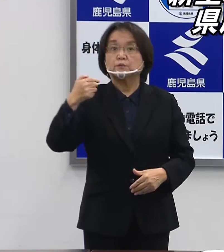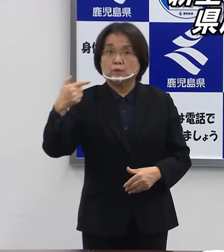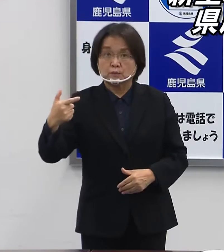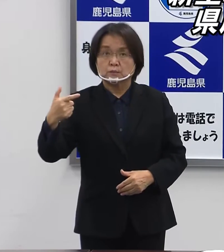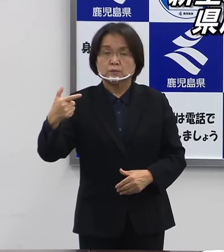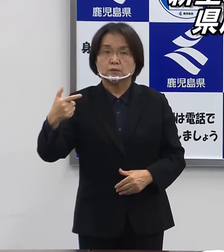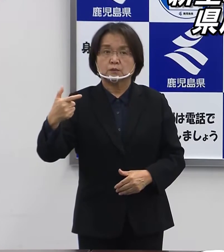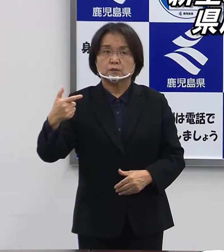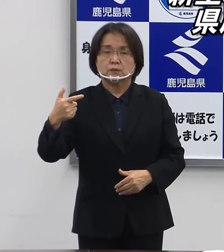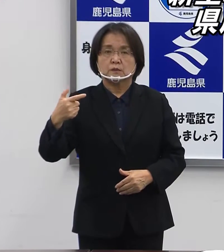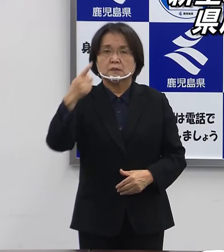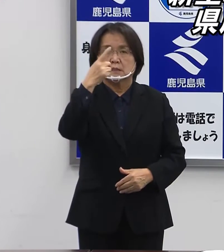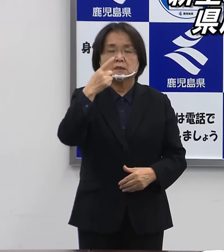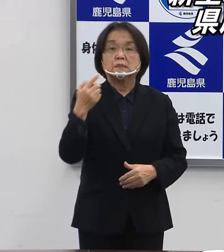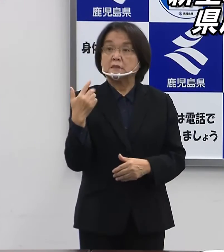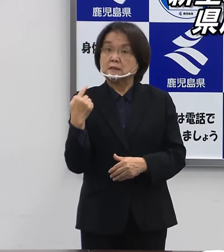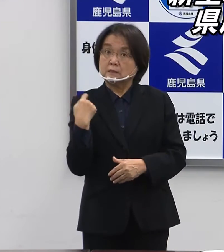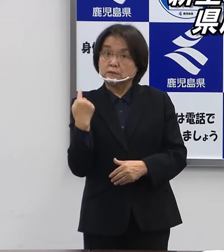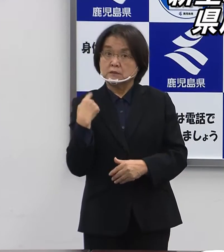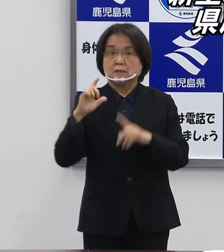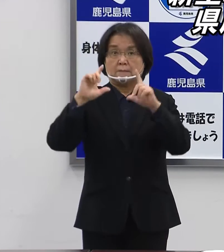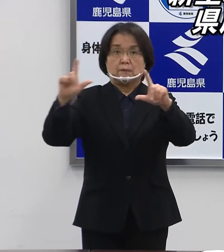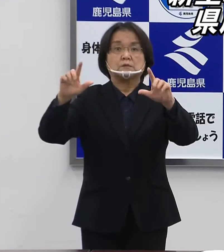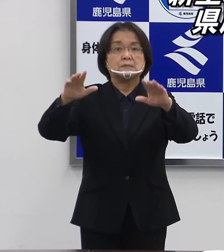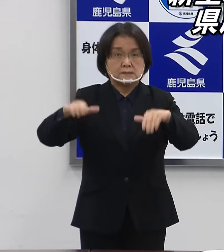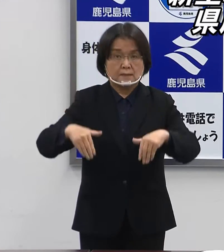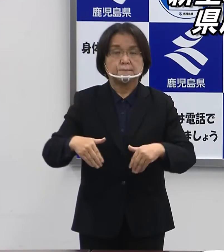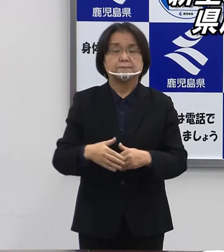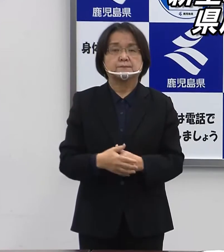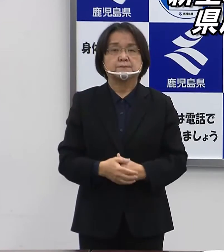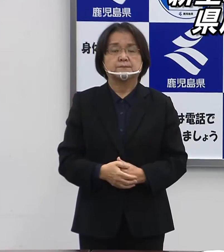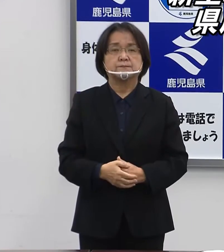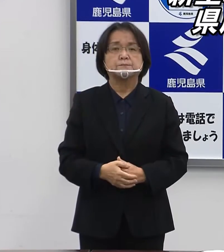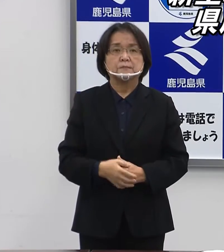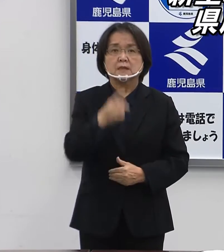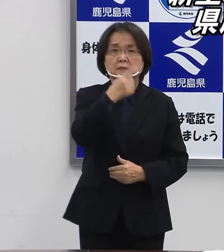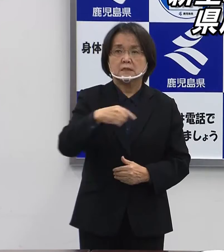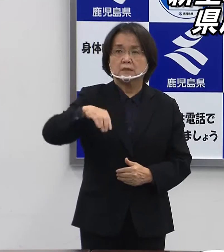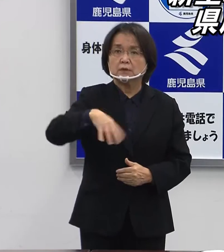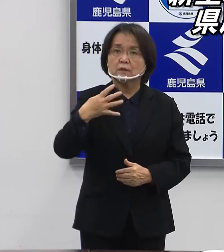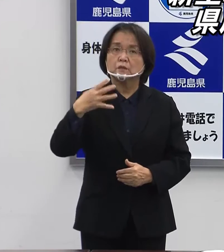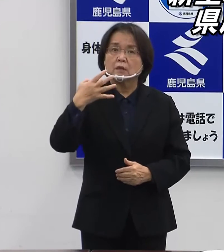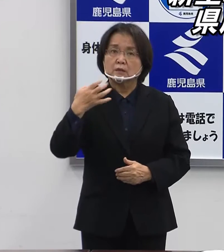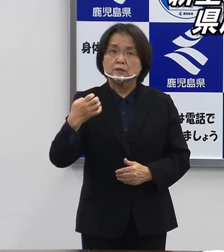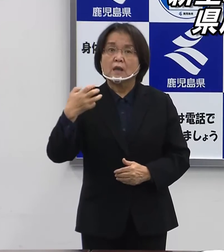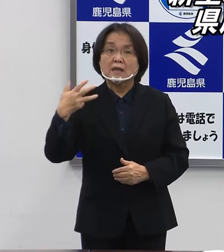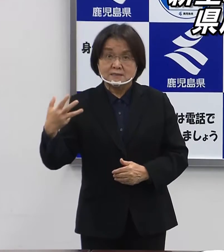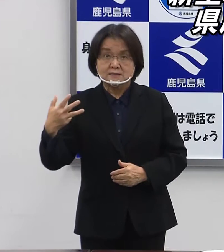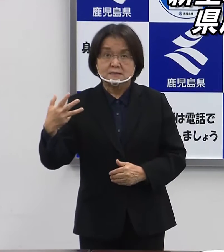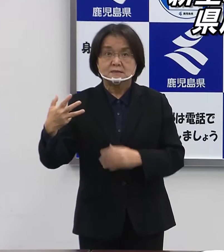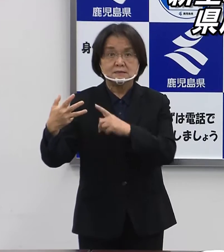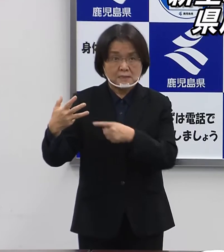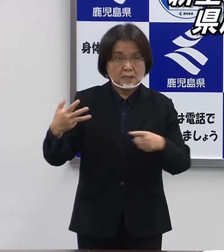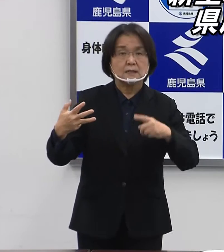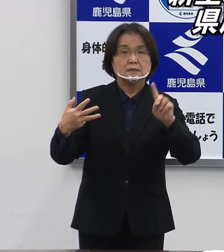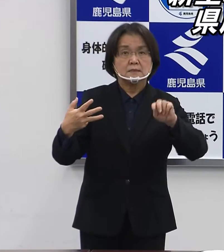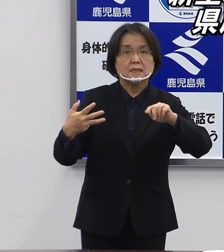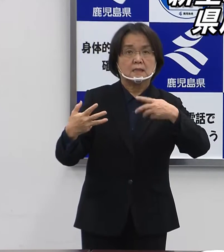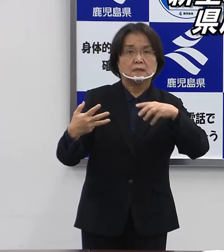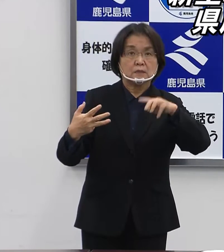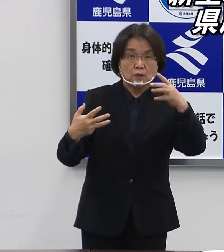名昨日発表いたしました1448黎明から